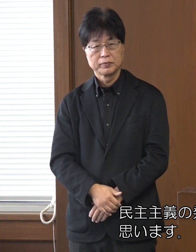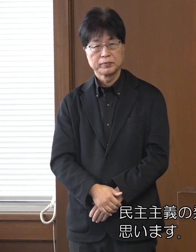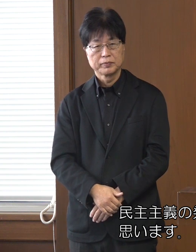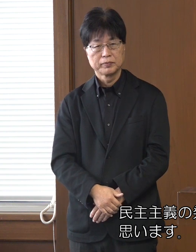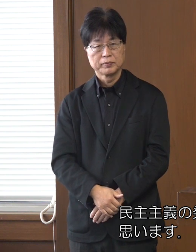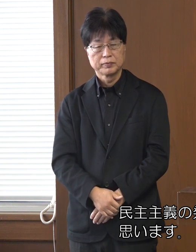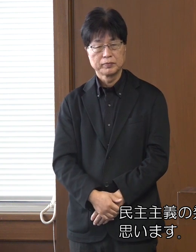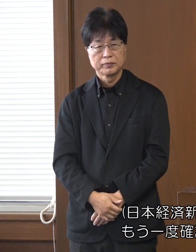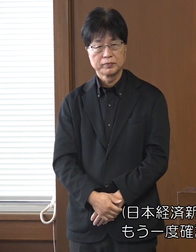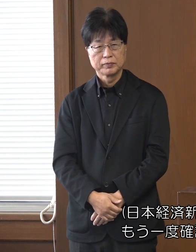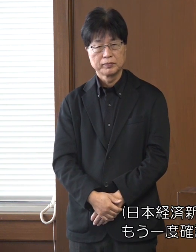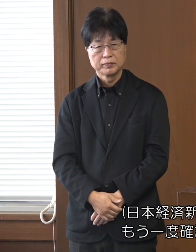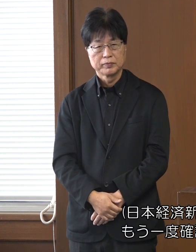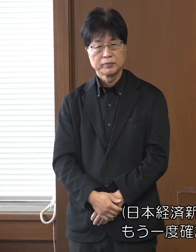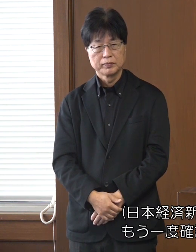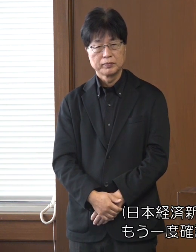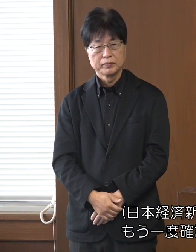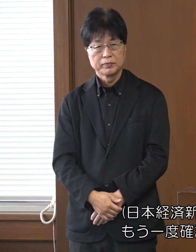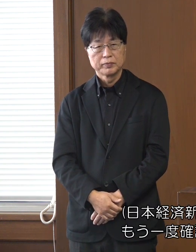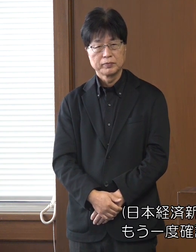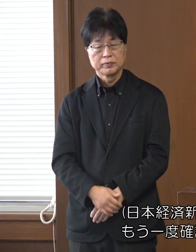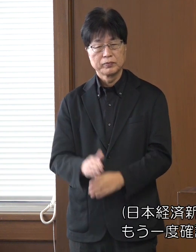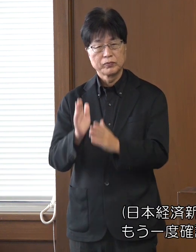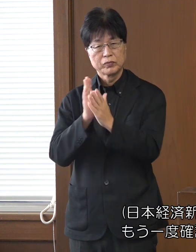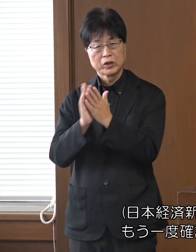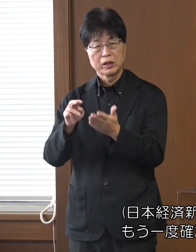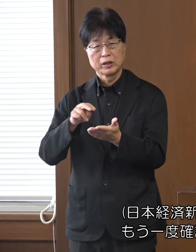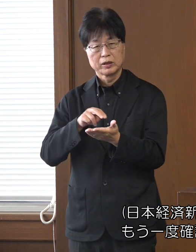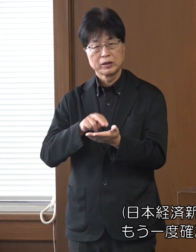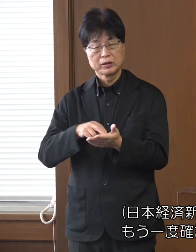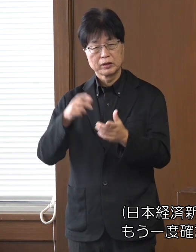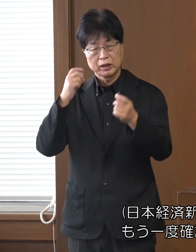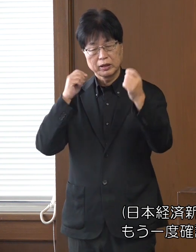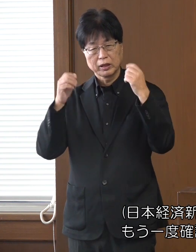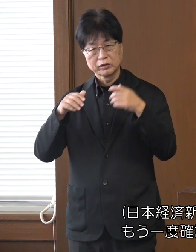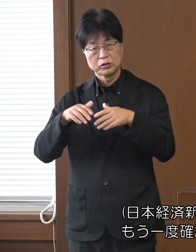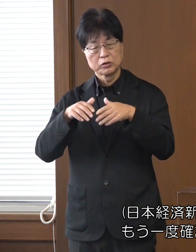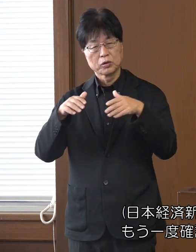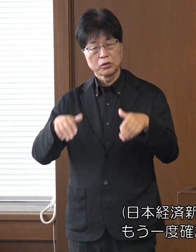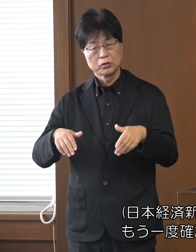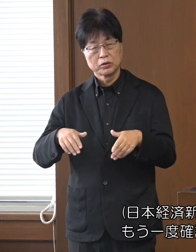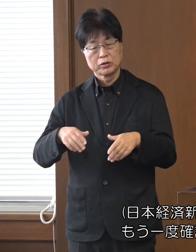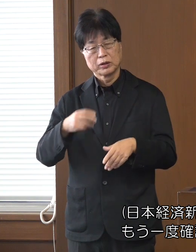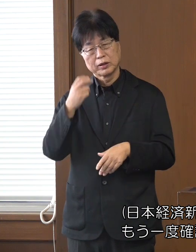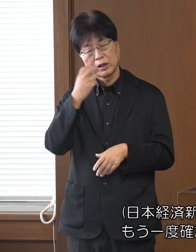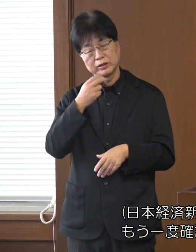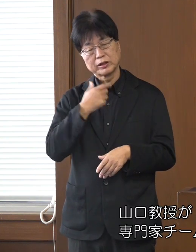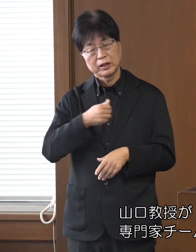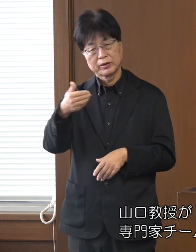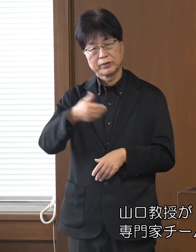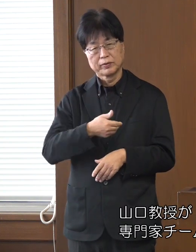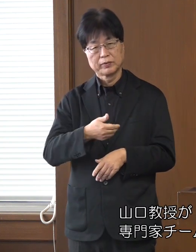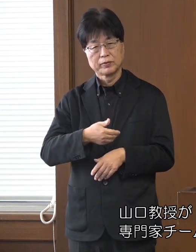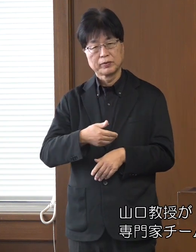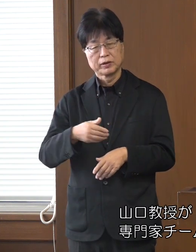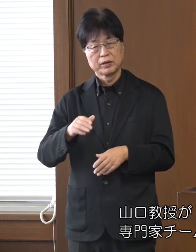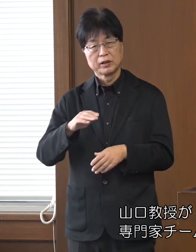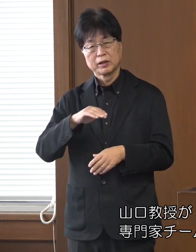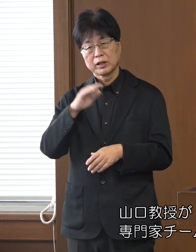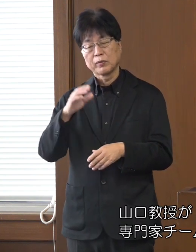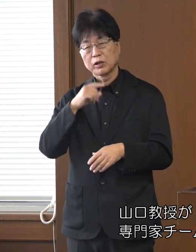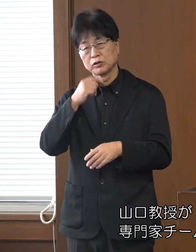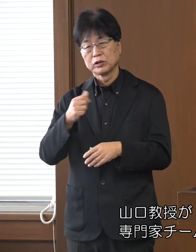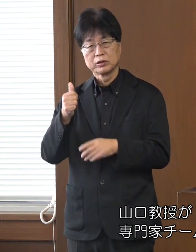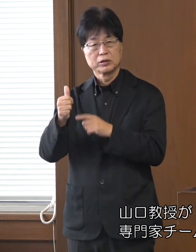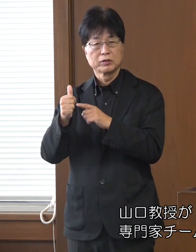朝日新聞の長谷川です。県立大学構想についてちょっともう一度確認なんですが、その山口教授はその専門